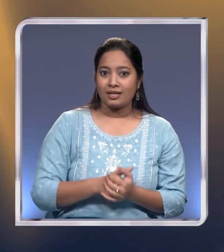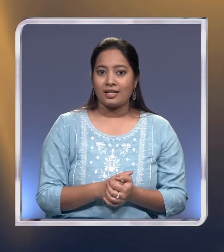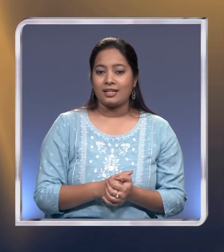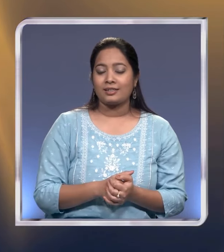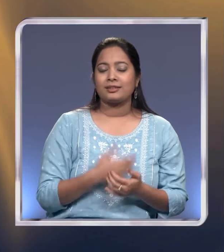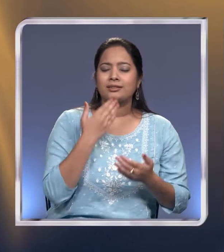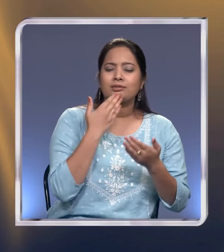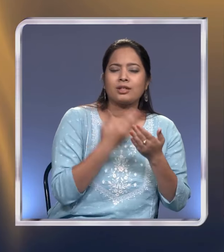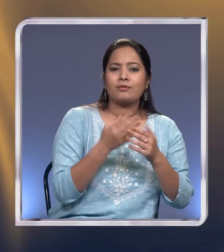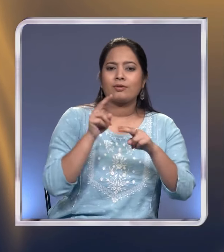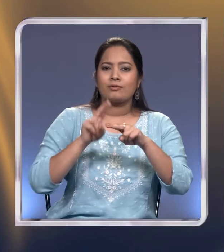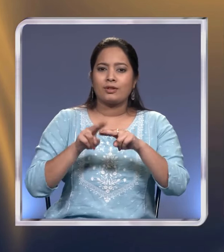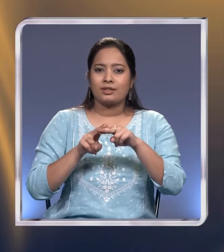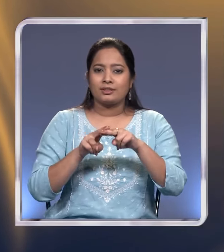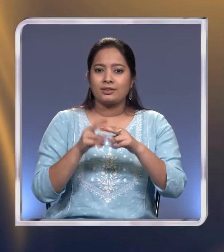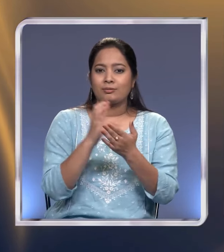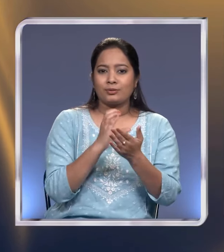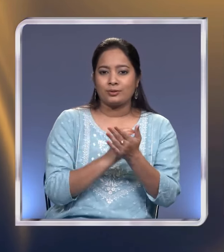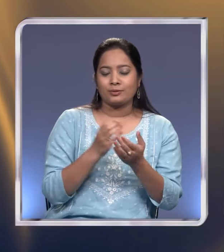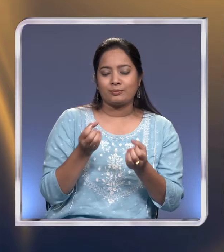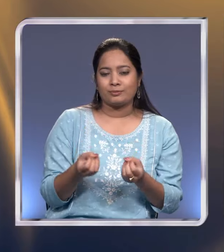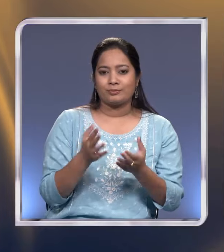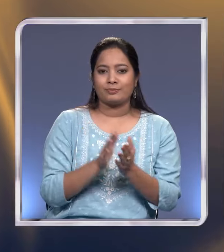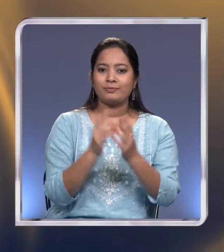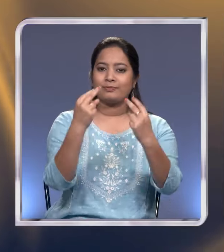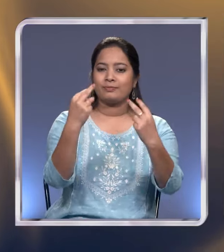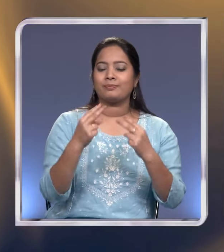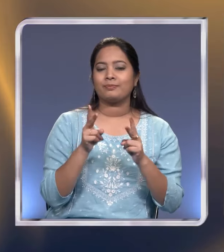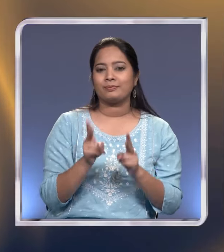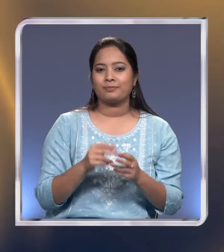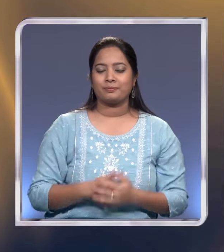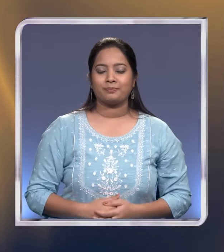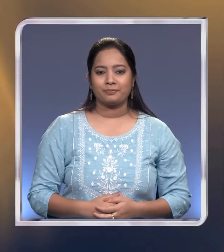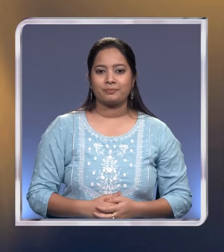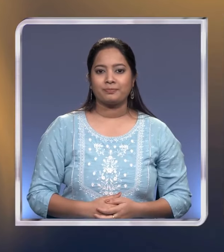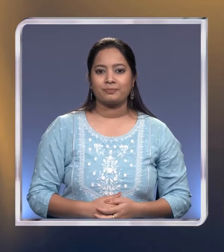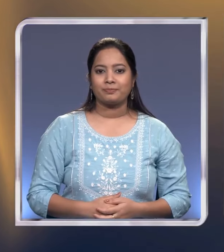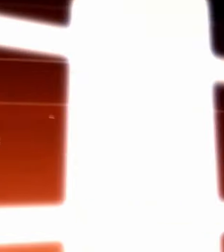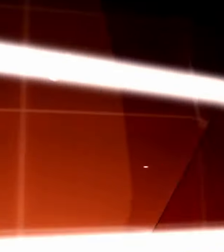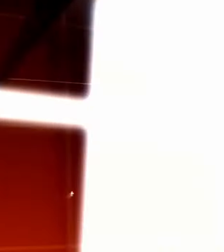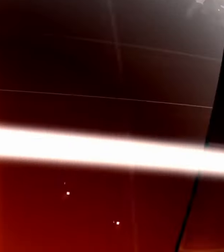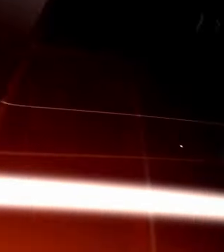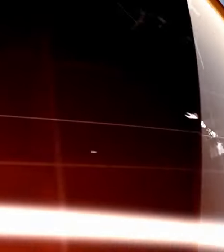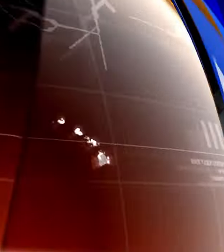शुक्रवार में हम आपके मैसेजेस पढ़ेंगे, आपके लिए प्रार्थना करेंगे। टू स्टे विद अस।